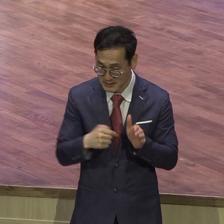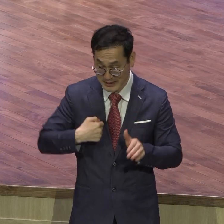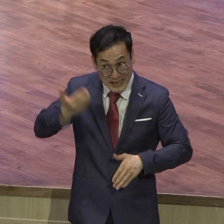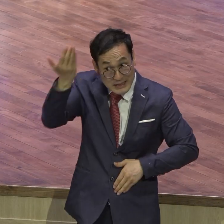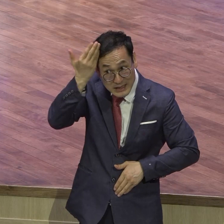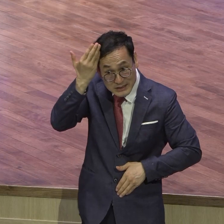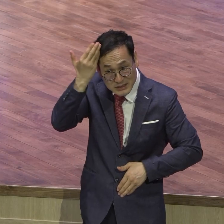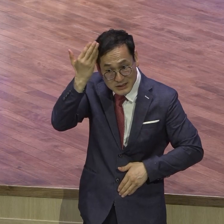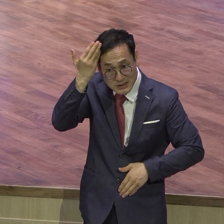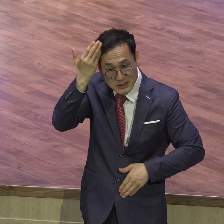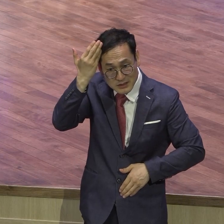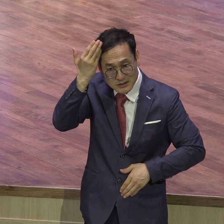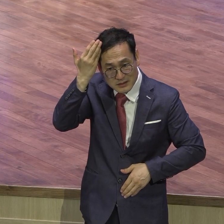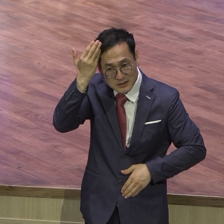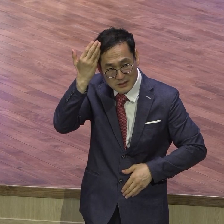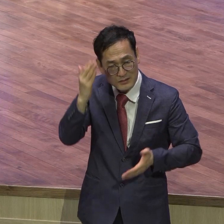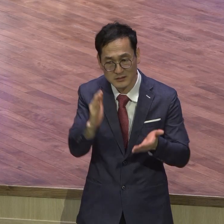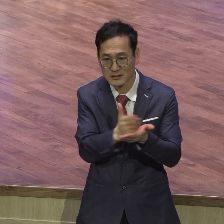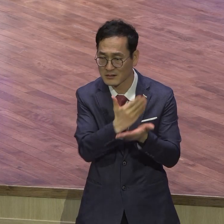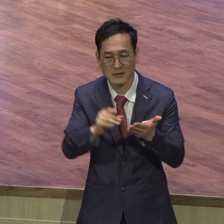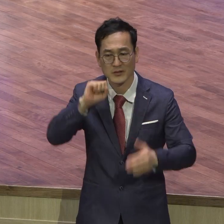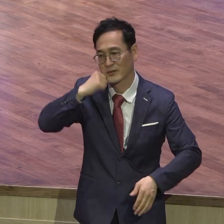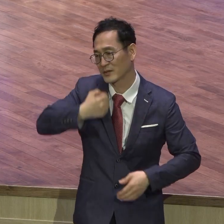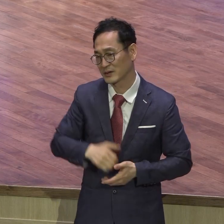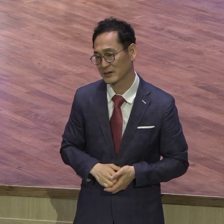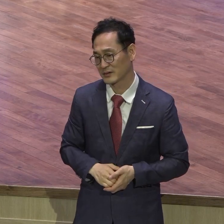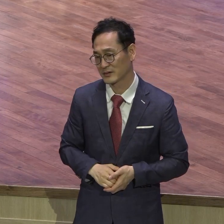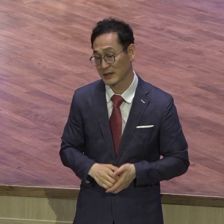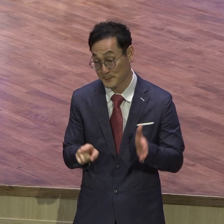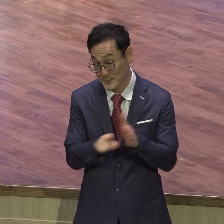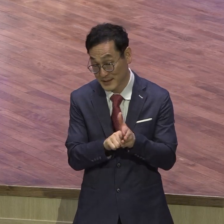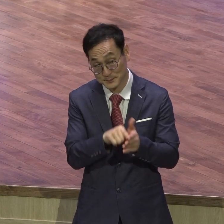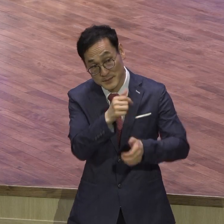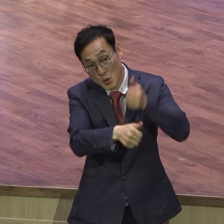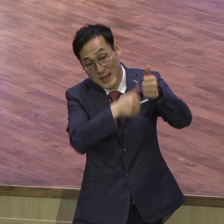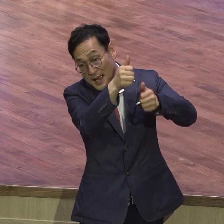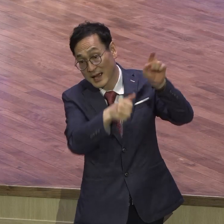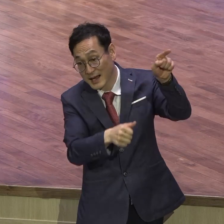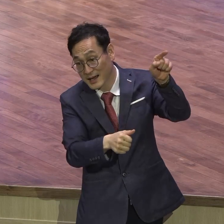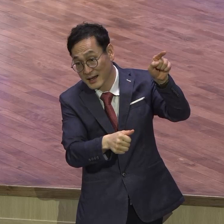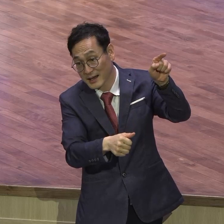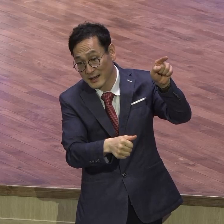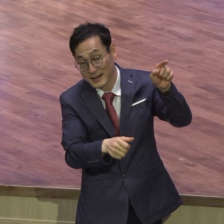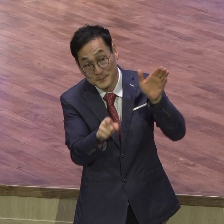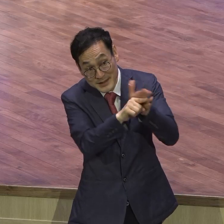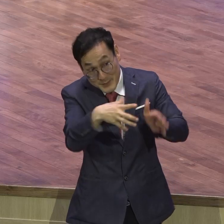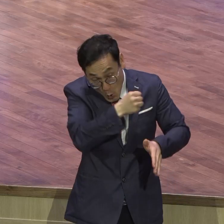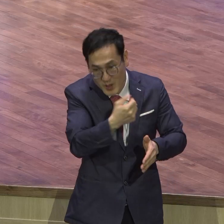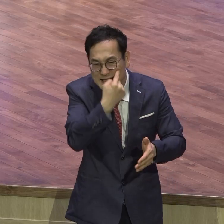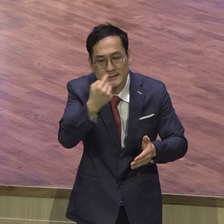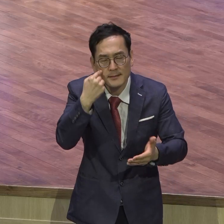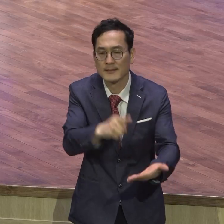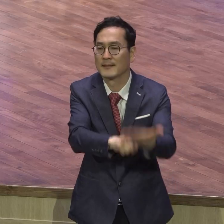이런 믿음의 선진들이 믿음으로 정글을 얻었다 그래 나왔잖아요